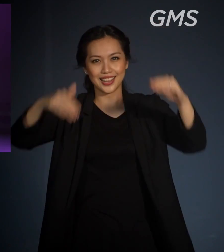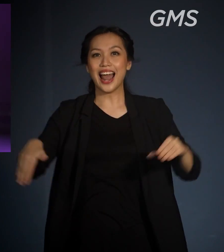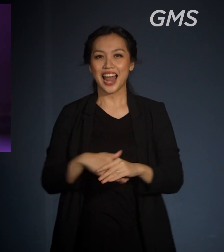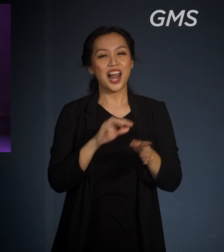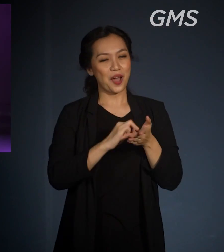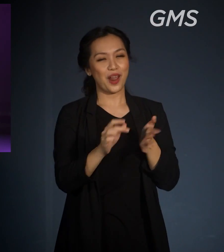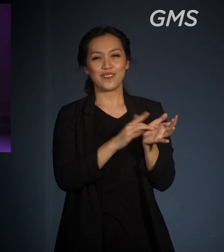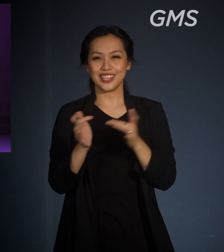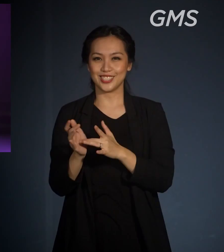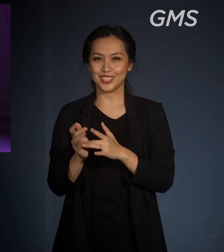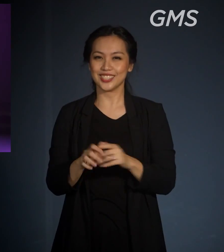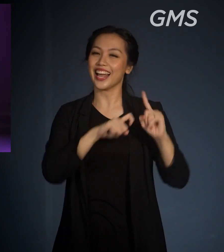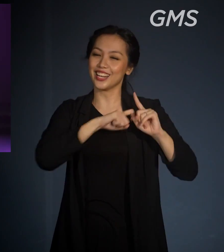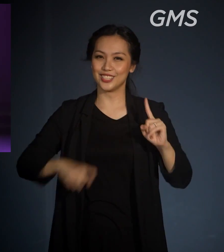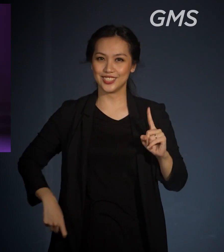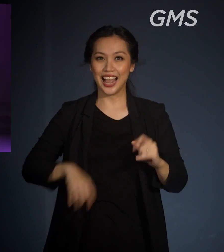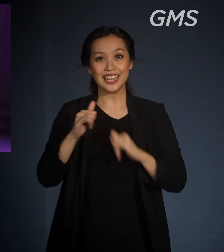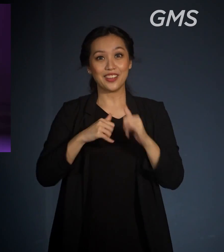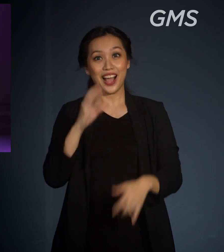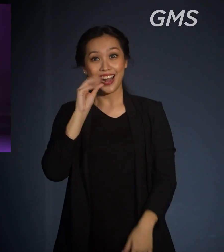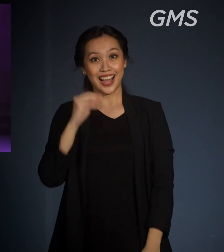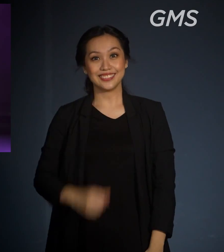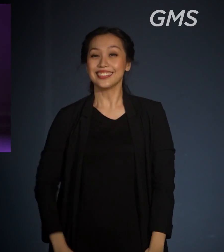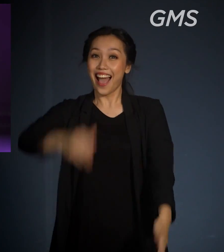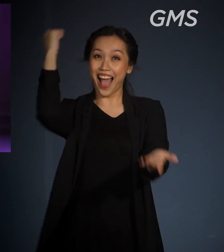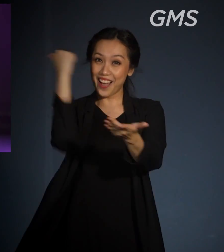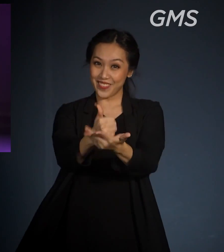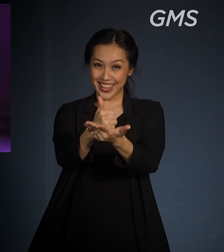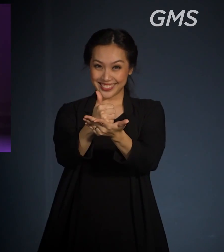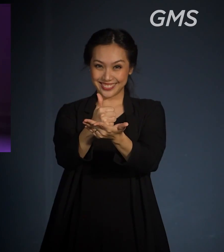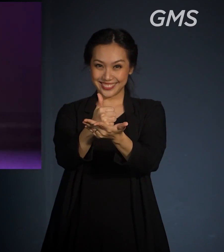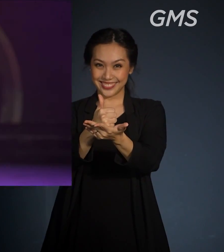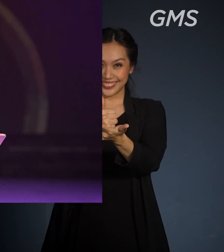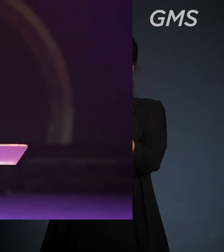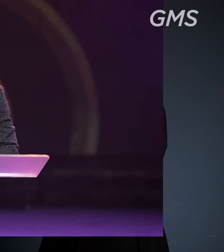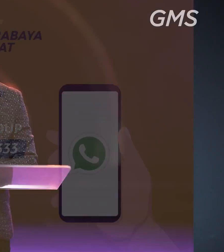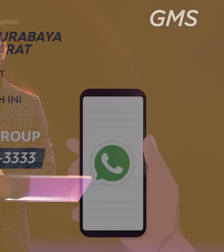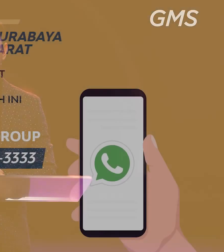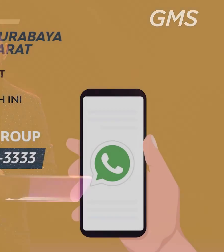dalam nama Yesus Kristus. Sama-sama yang percaya katakan, amin.